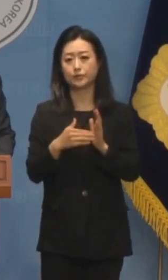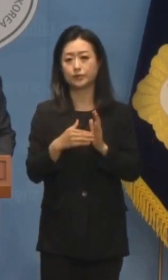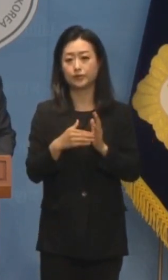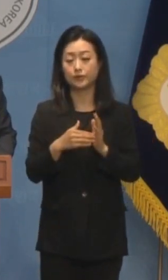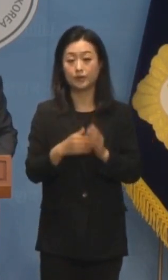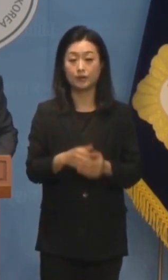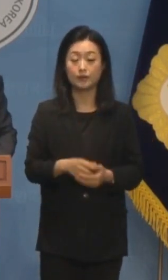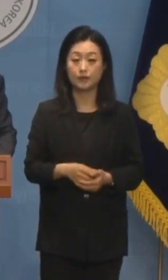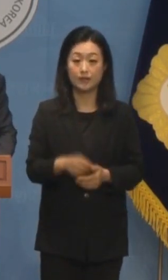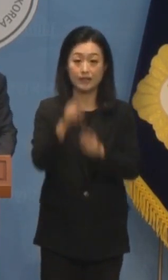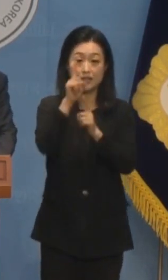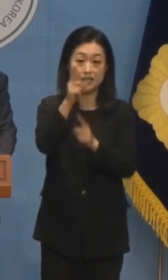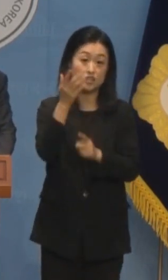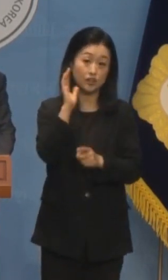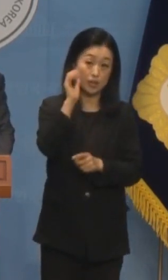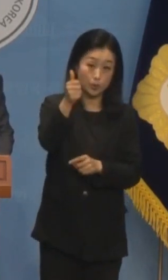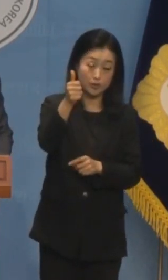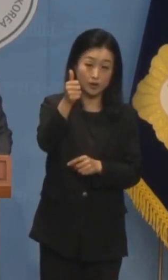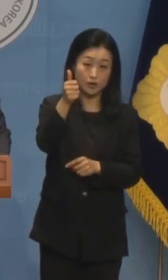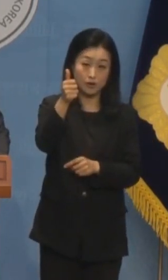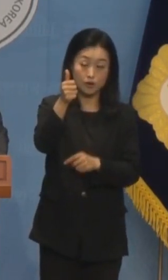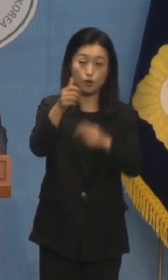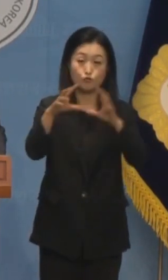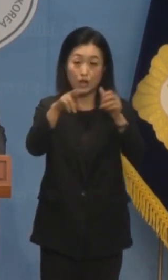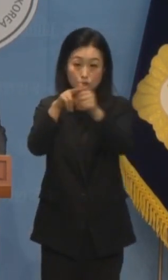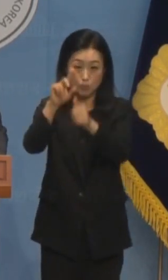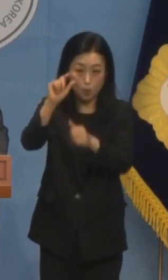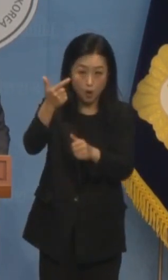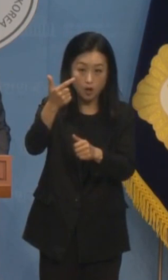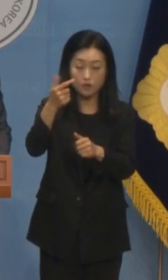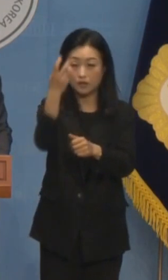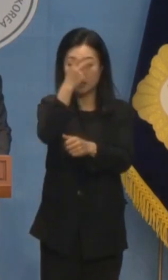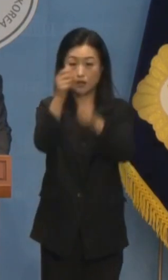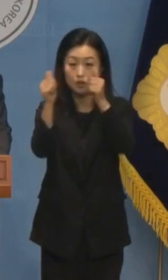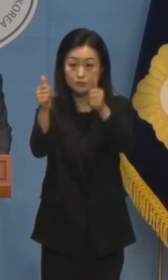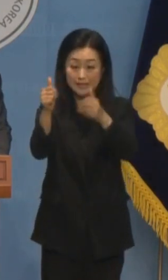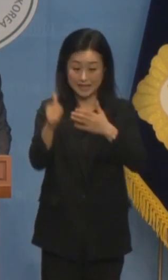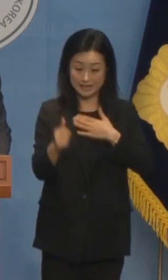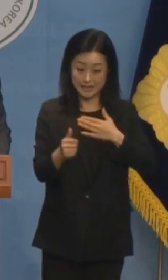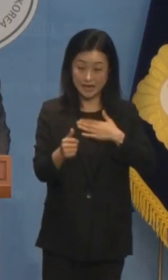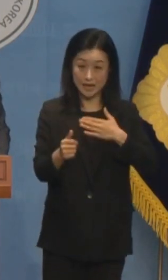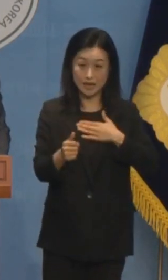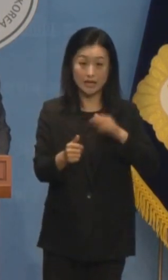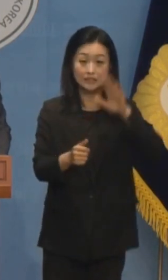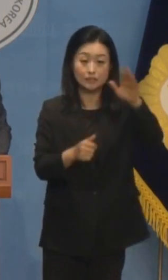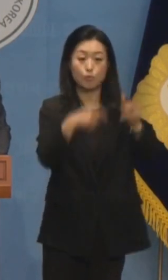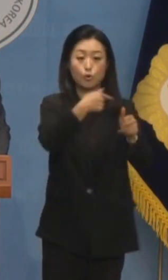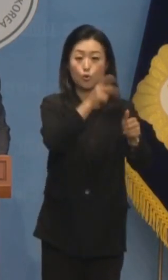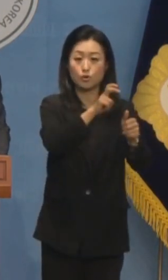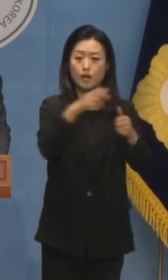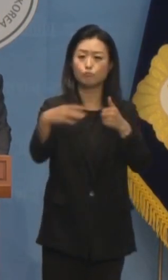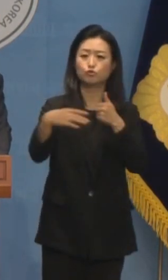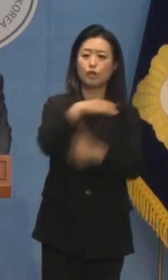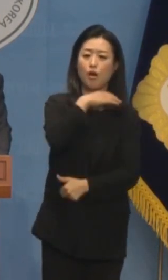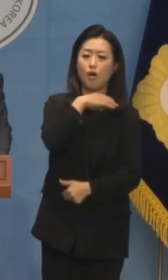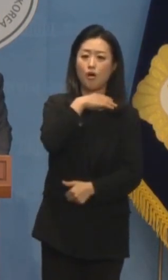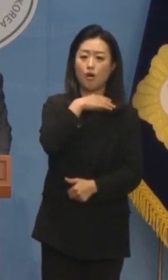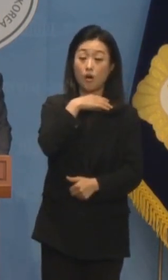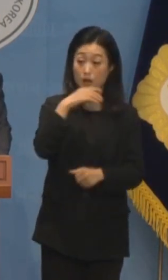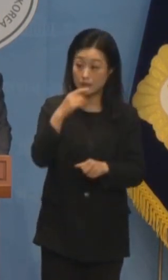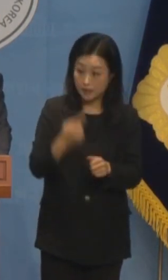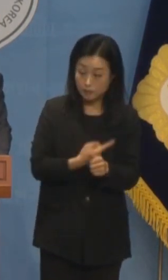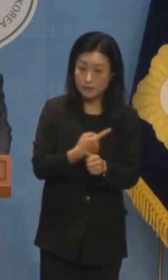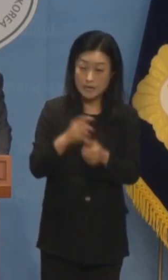당시 MB 정권의 정치 검찰과 국정원은 진보 교육감 죽이기에 나서서 여러